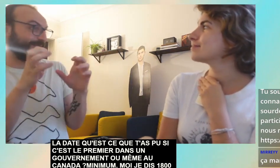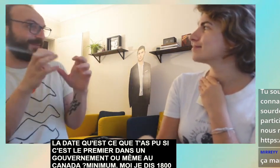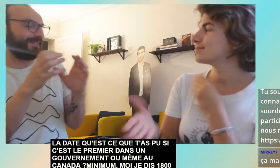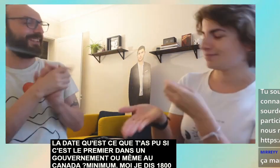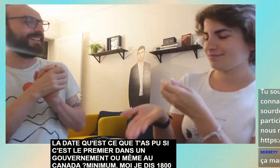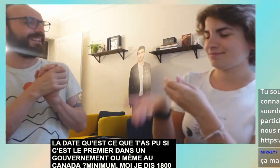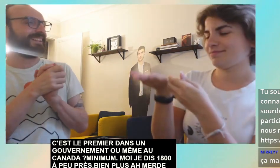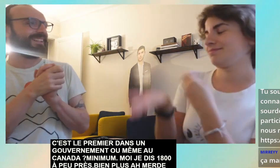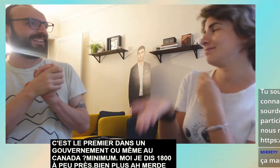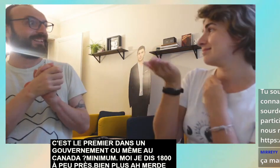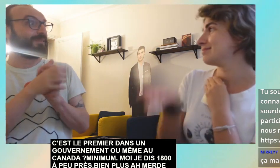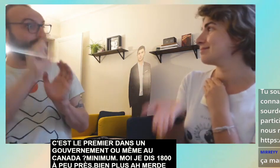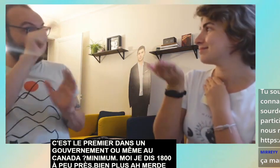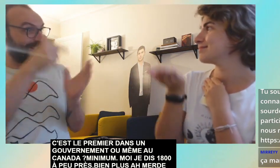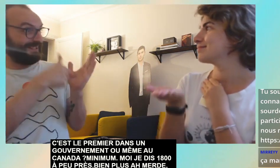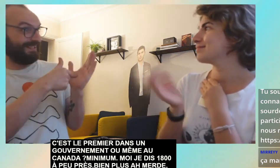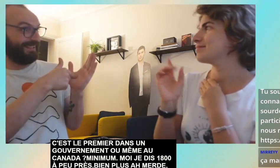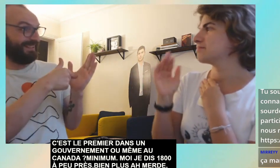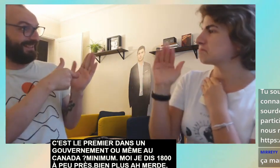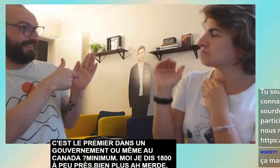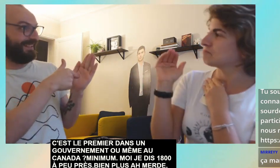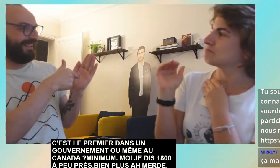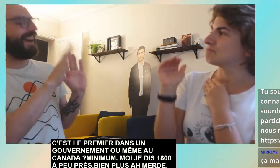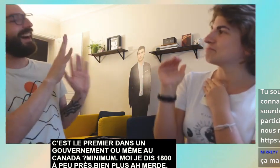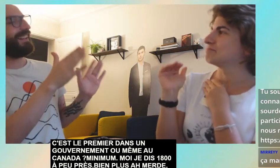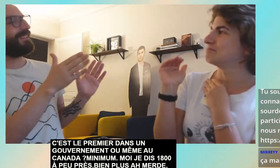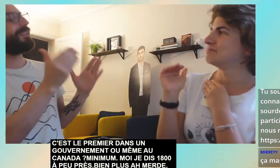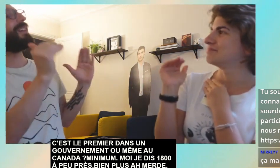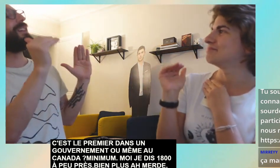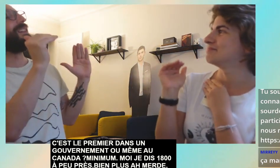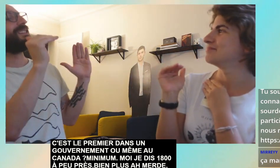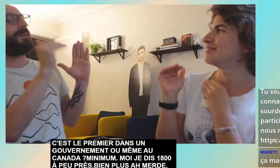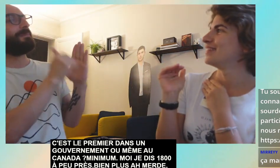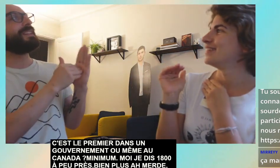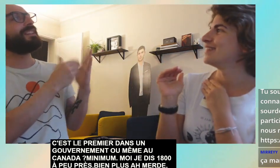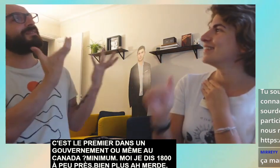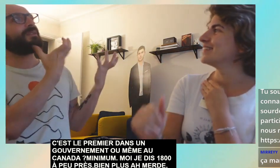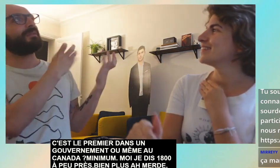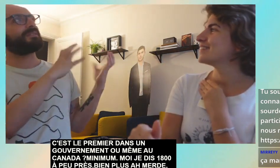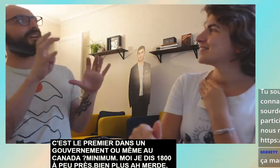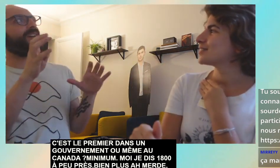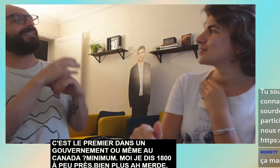coup. 2000. Ah, donc, genre